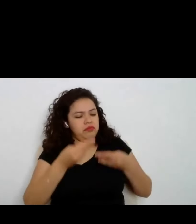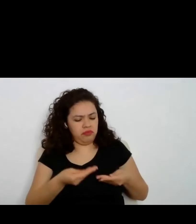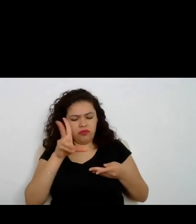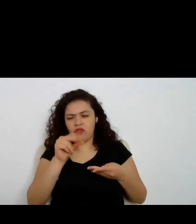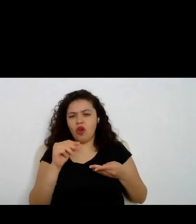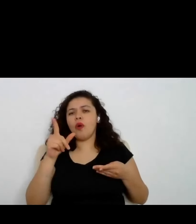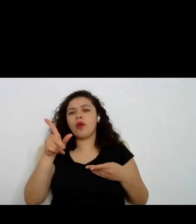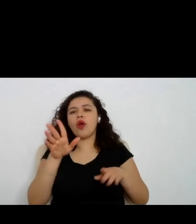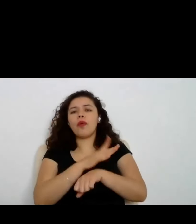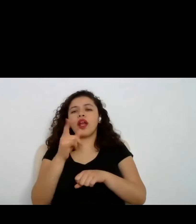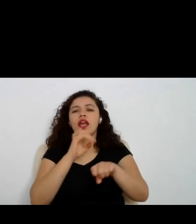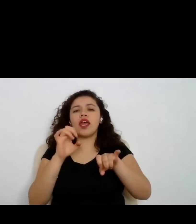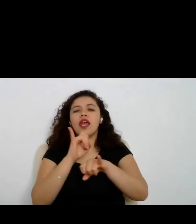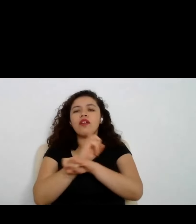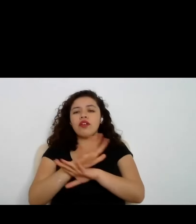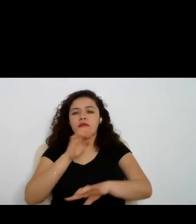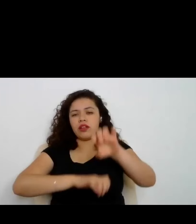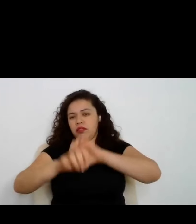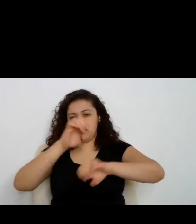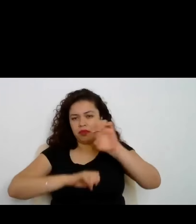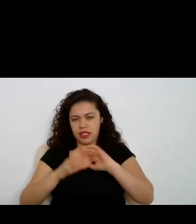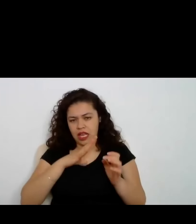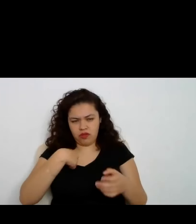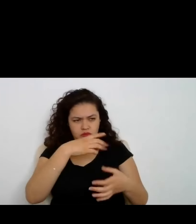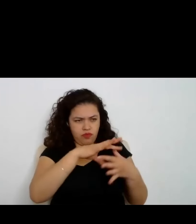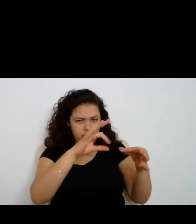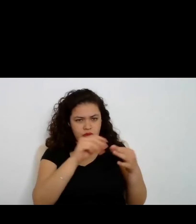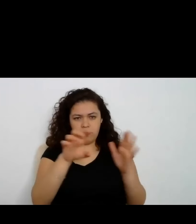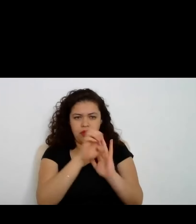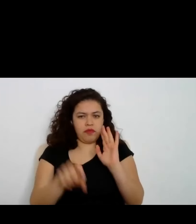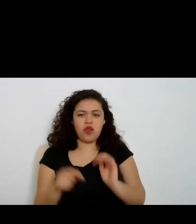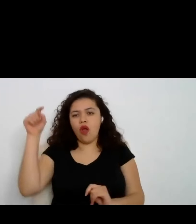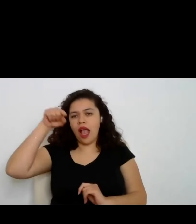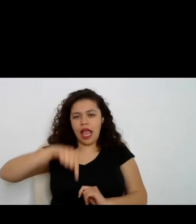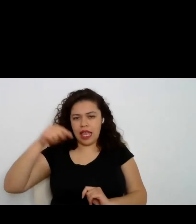También, por ejemplo, si yo aquí en el despacho,